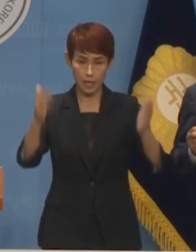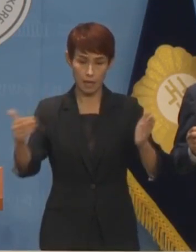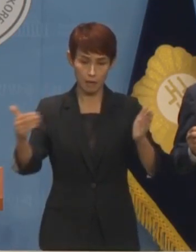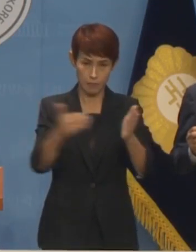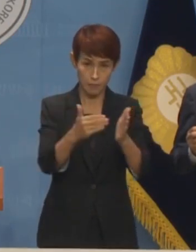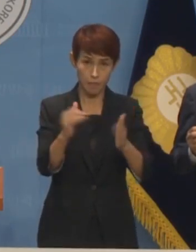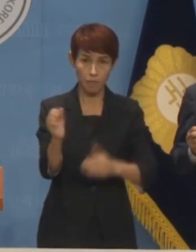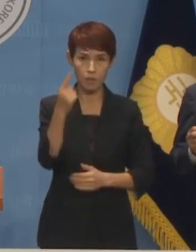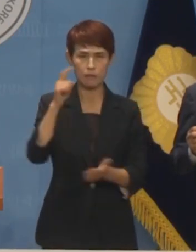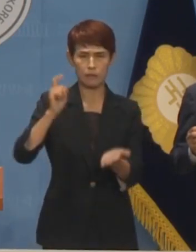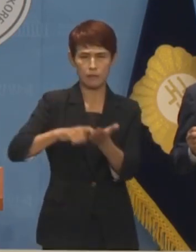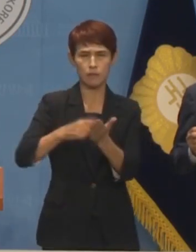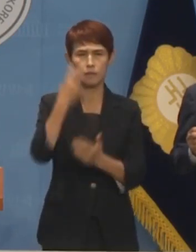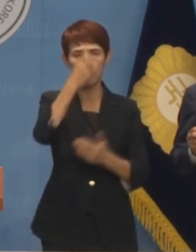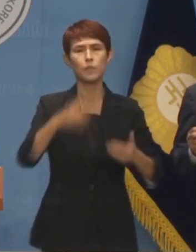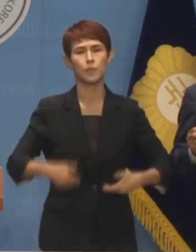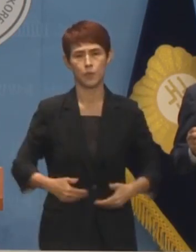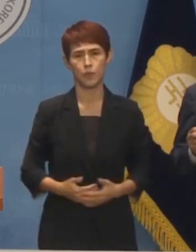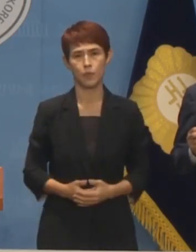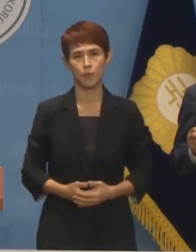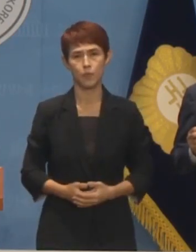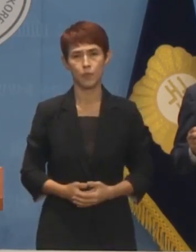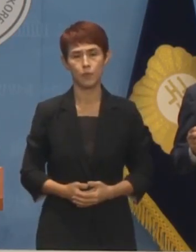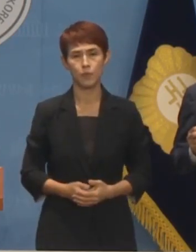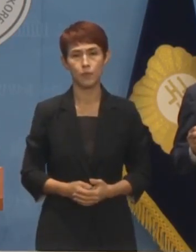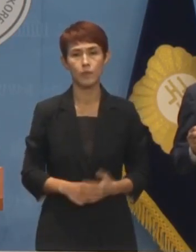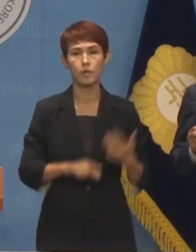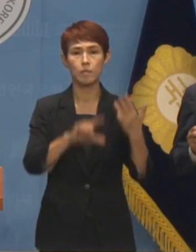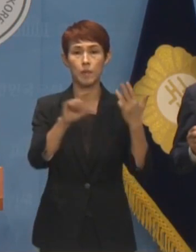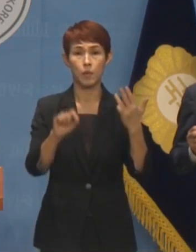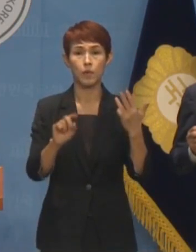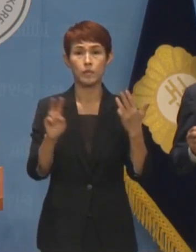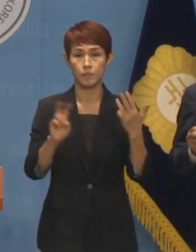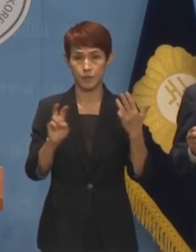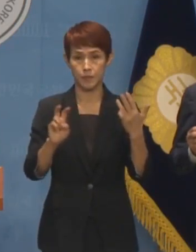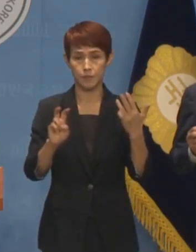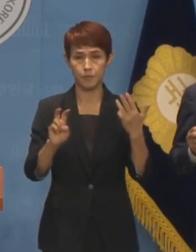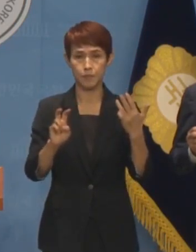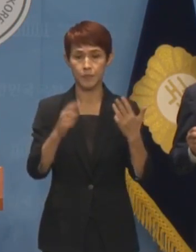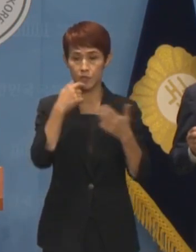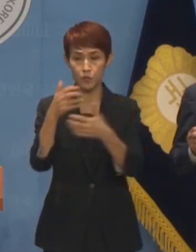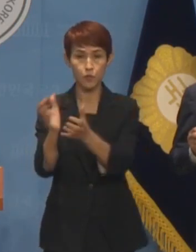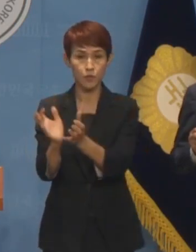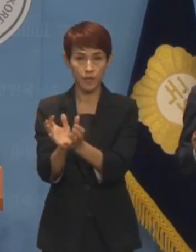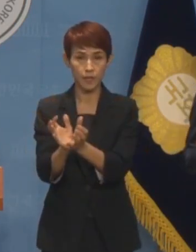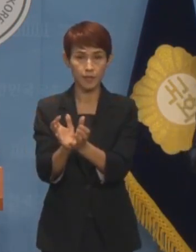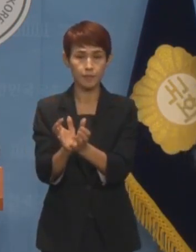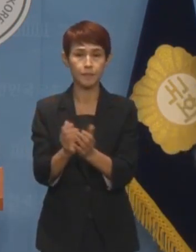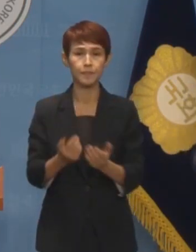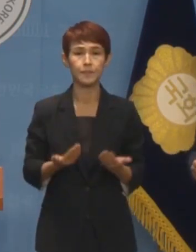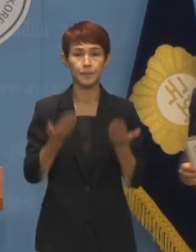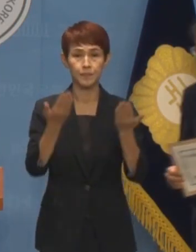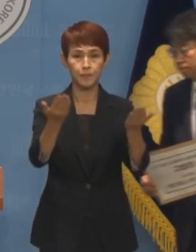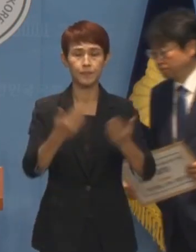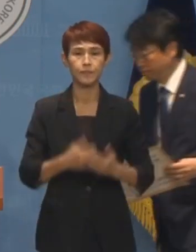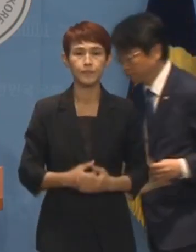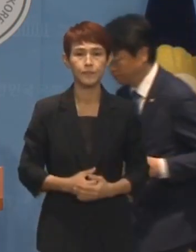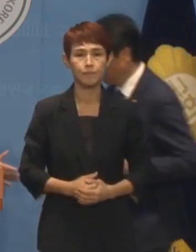점도 명심해야 할 것입니다. 2024년 8월 20일 더불어민주당.